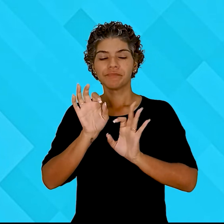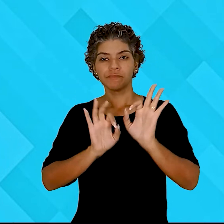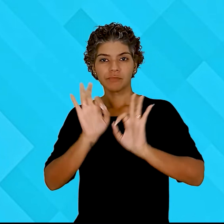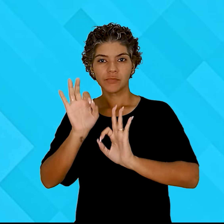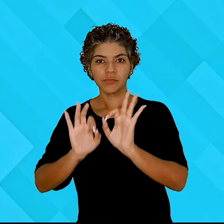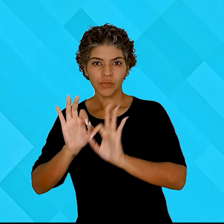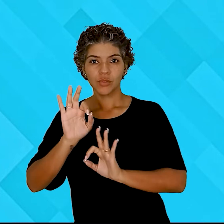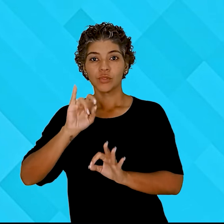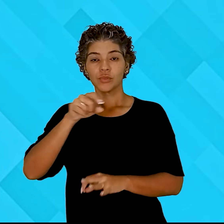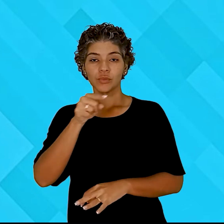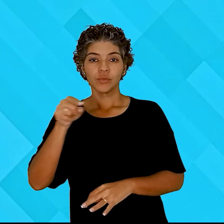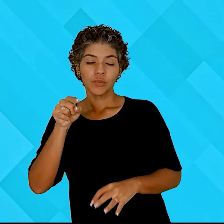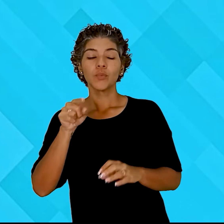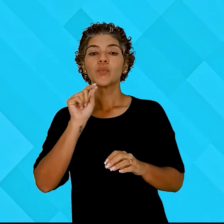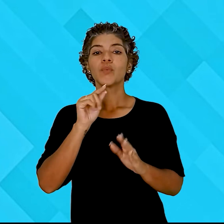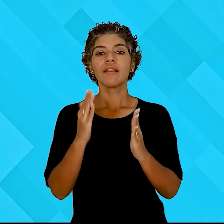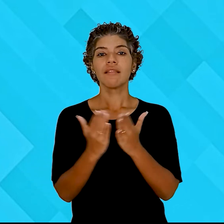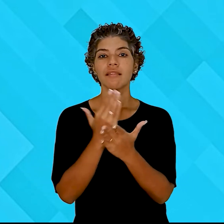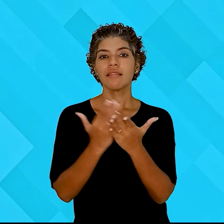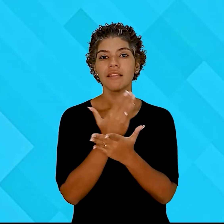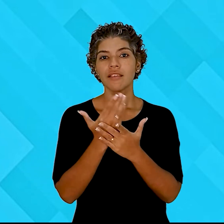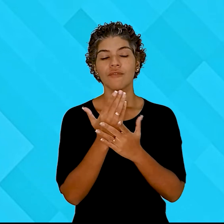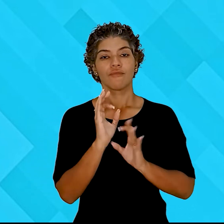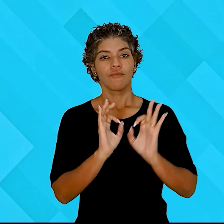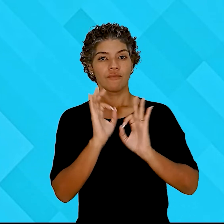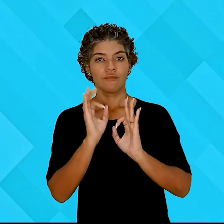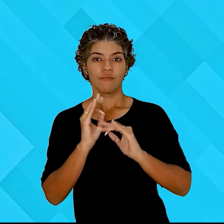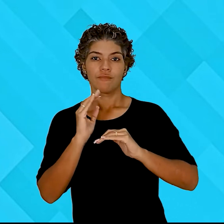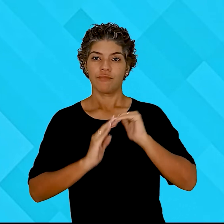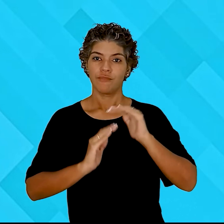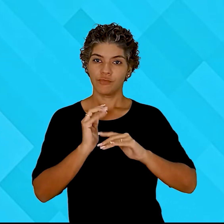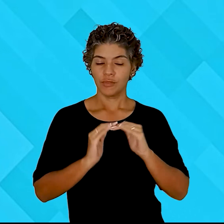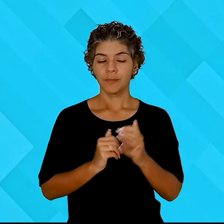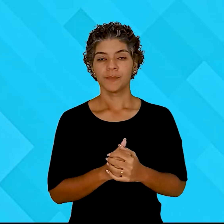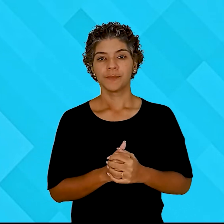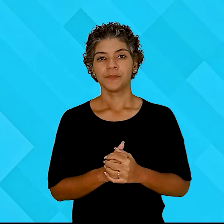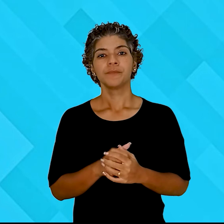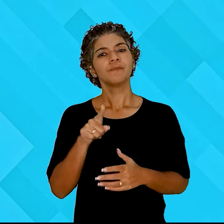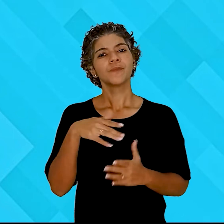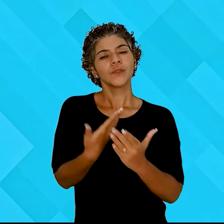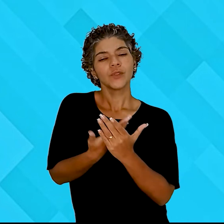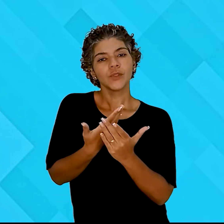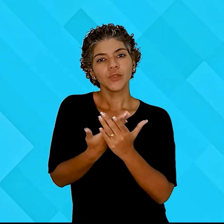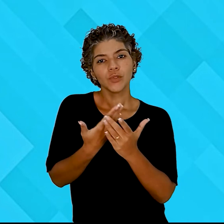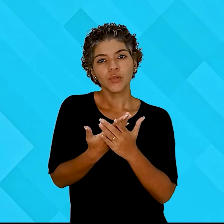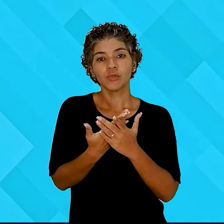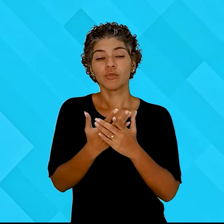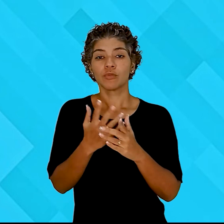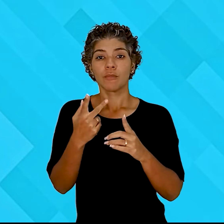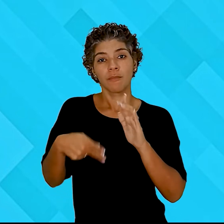João Domingues, do livro Realização Profissional e Precarização, Estudos sobre o Trabalho Cultural a partir da experiência discente, lançado